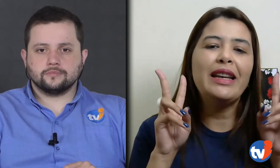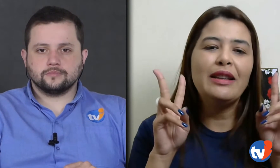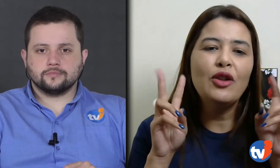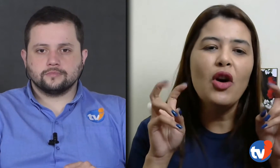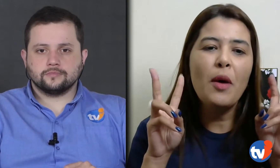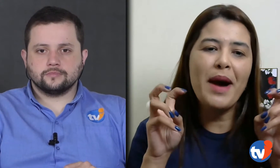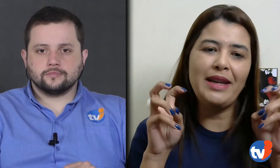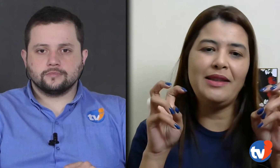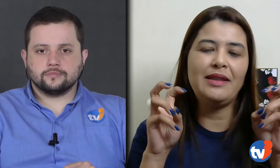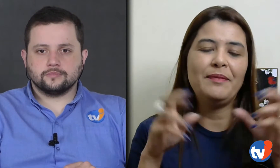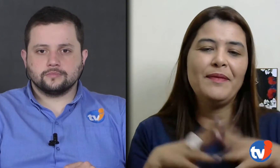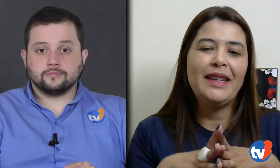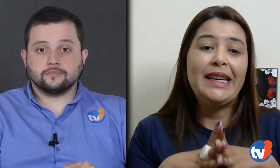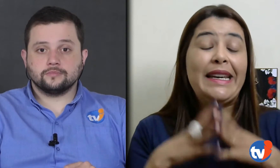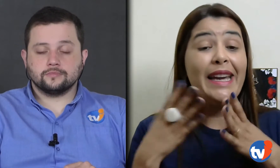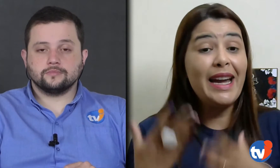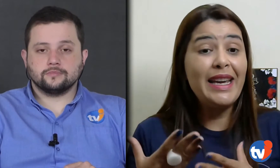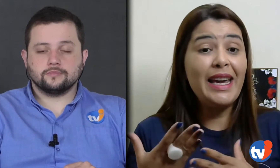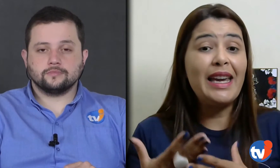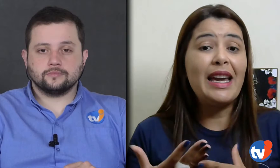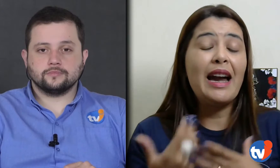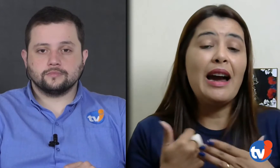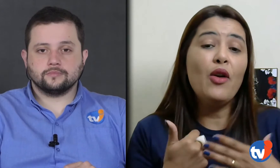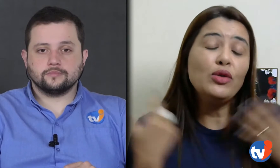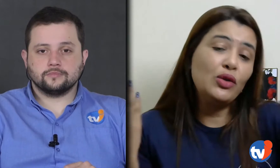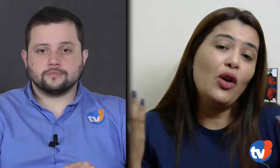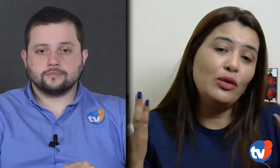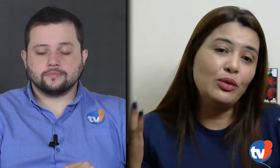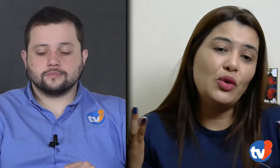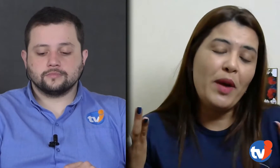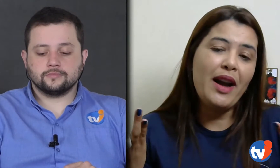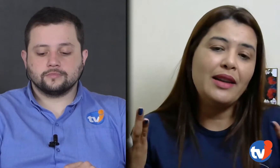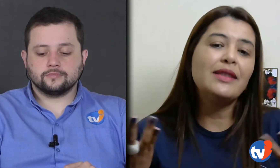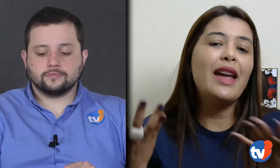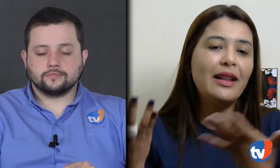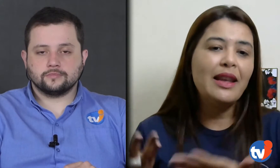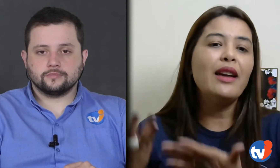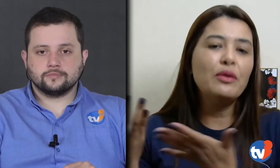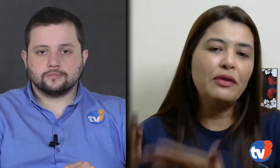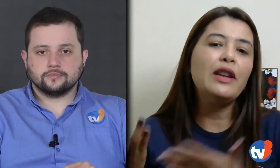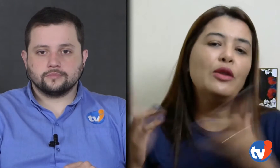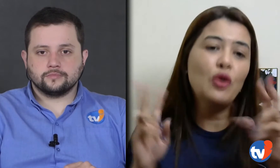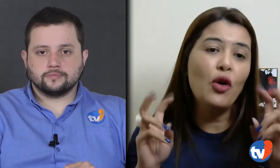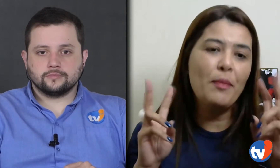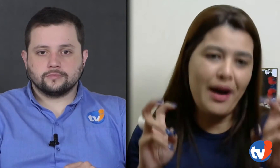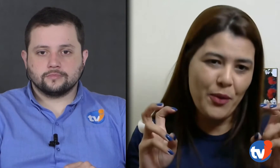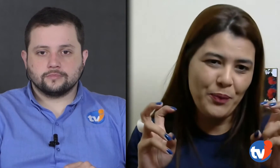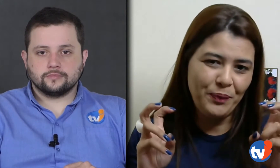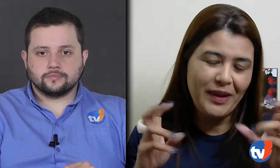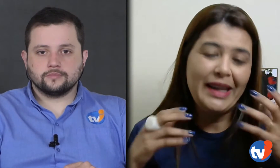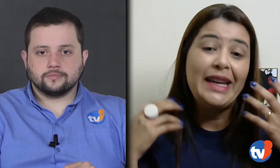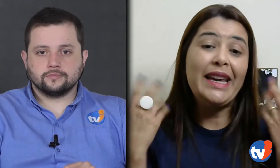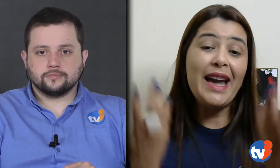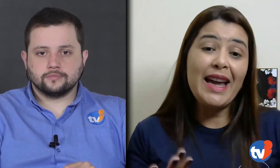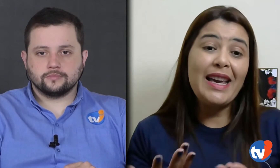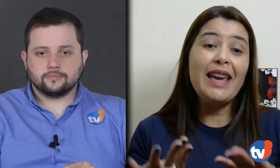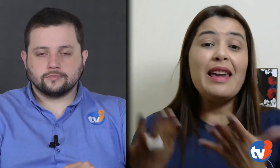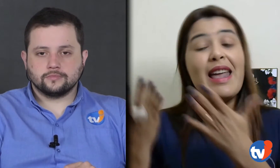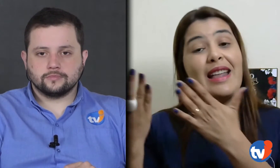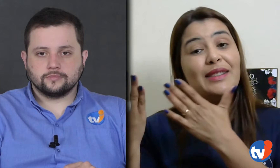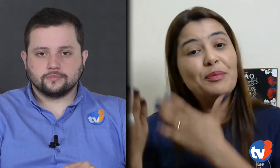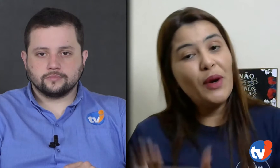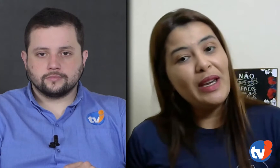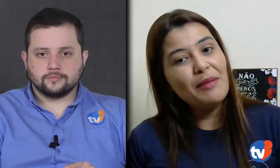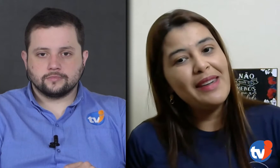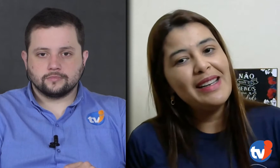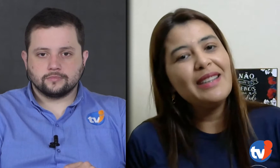se tornarem normais. E aí, o sonho dos pais é ter um filho normal. E